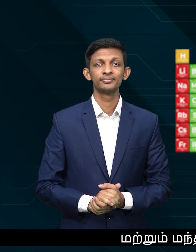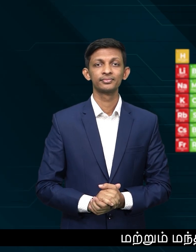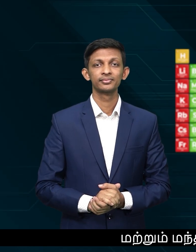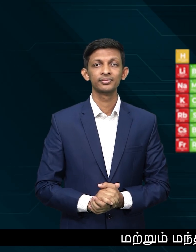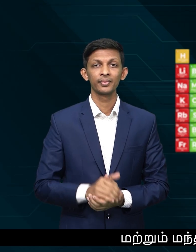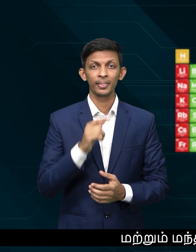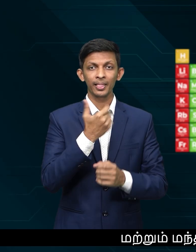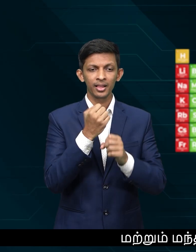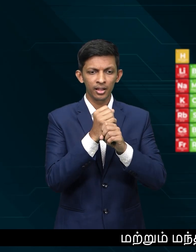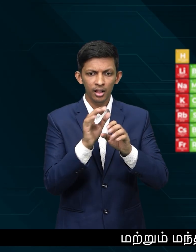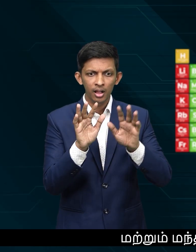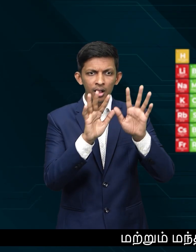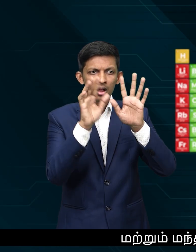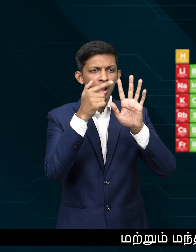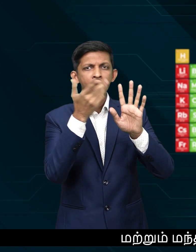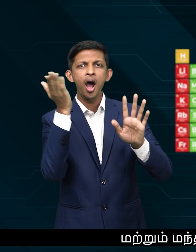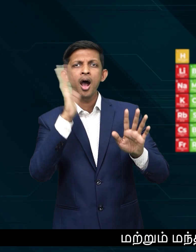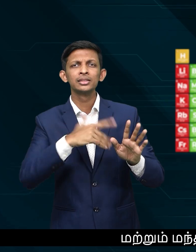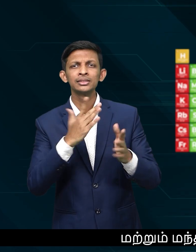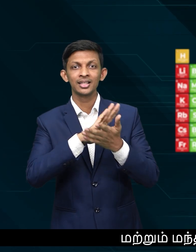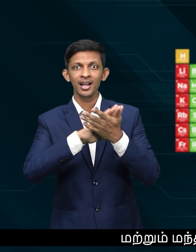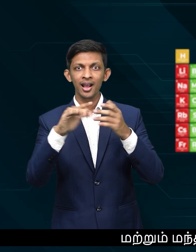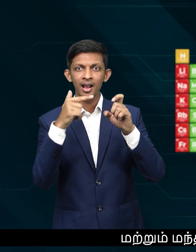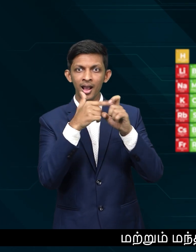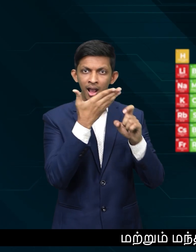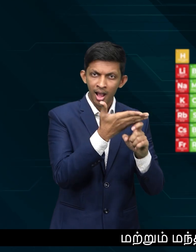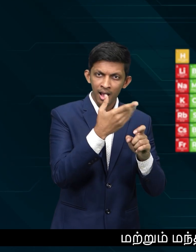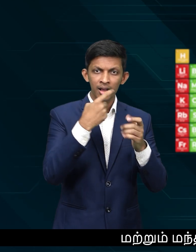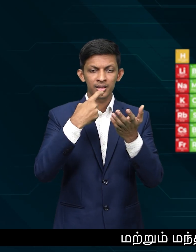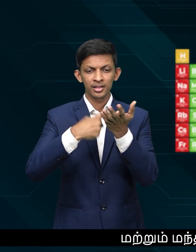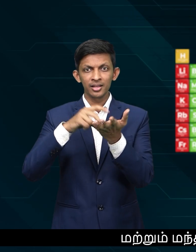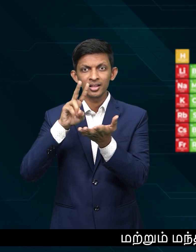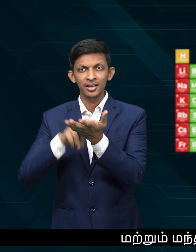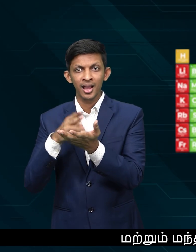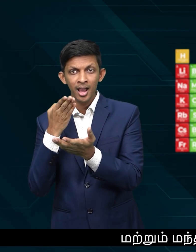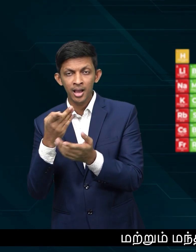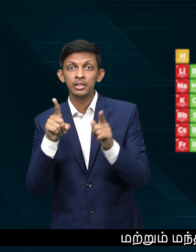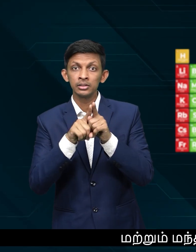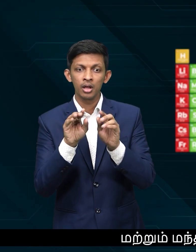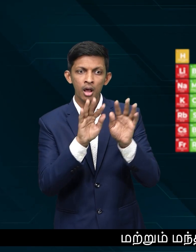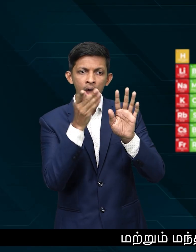மற்றும் மந்த வாயுக்கள் ஹீலியம் முதல் ரேடான் வரை.